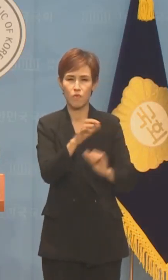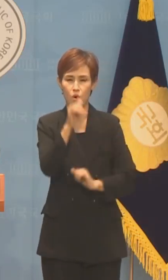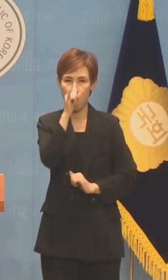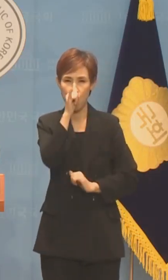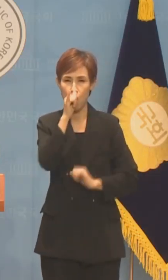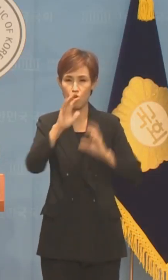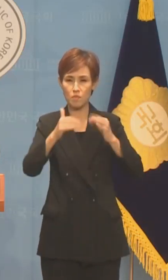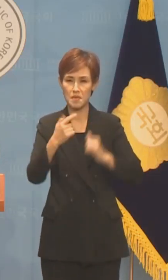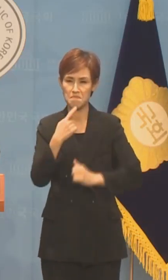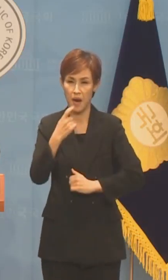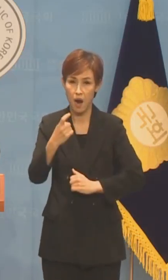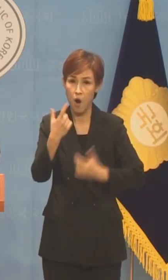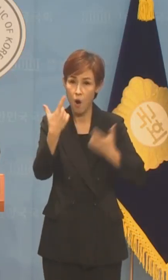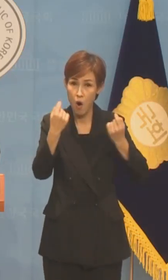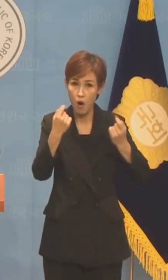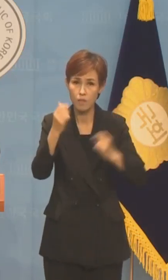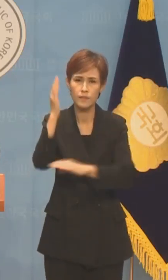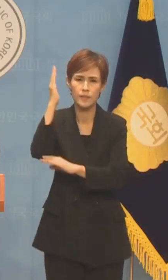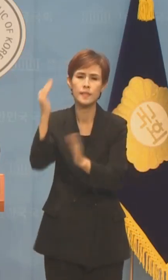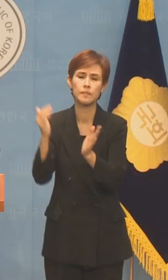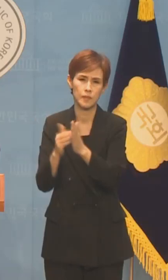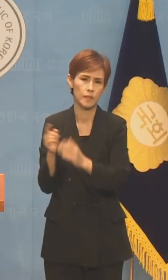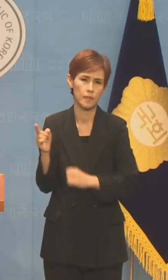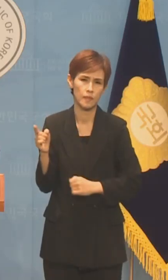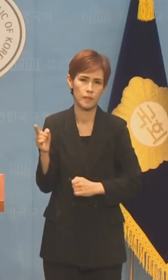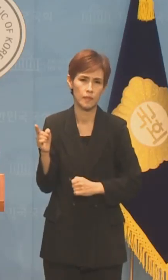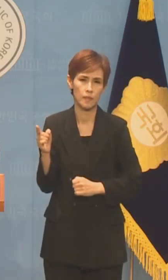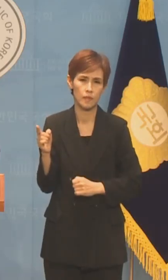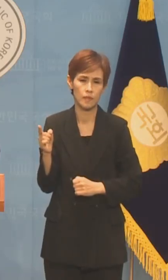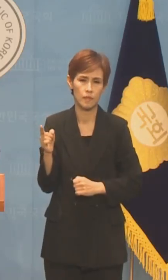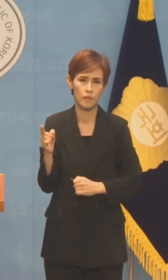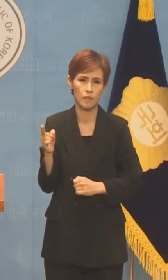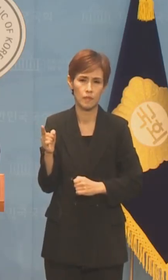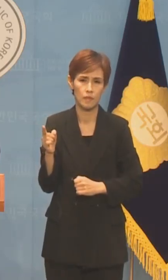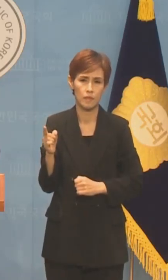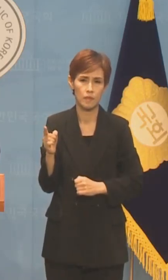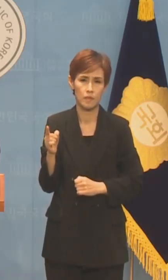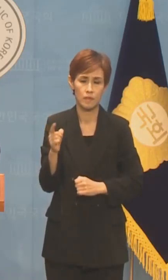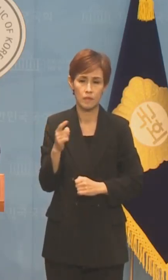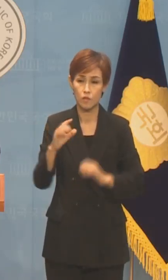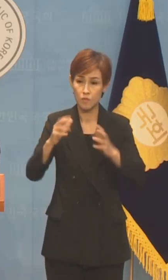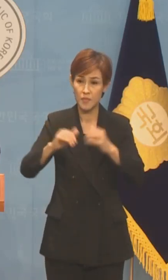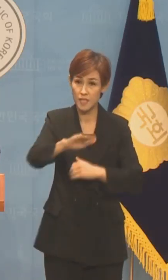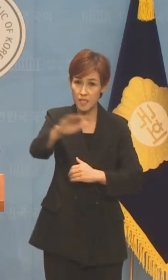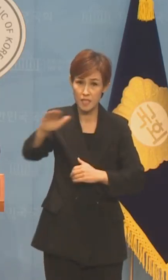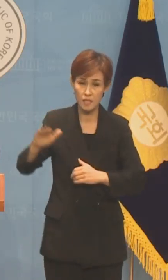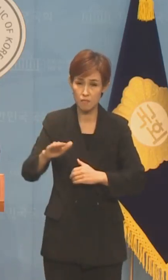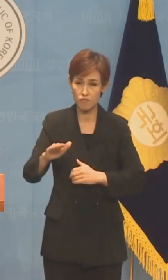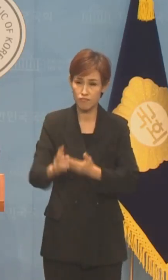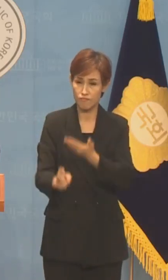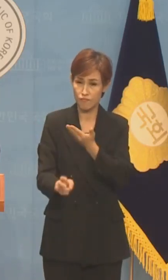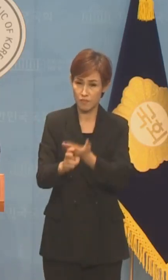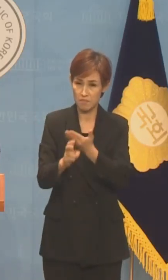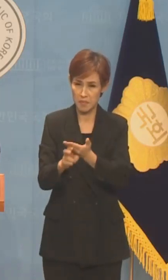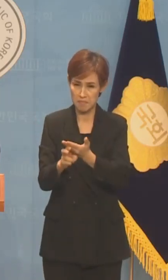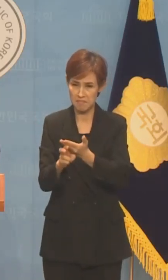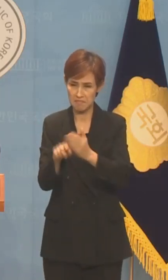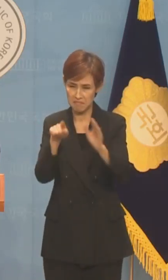국민을 겁박하는 것처럼 발언하였고 마치 민주당이 국민을 대상으로 반헌법적